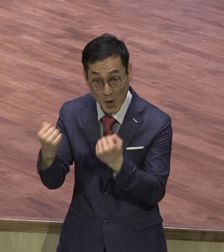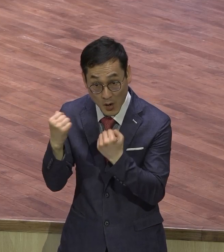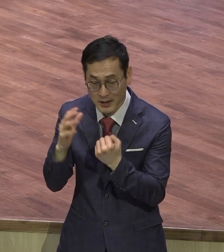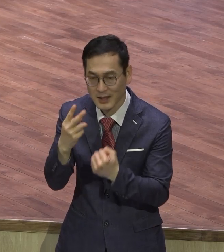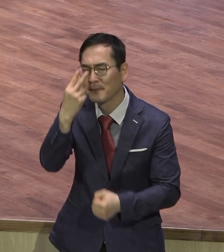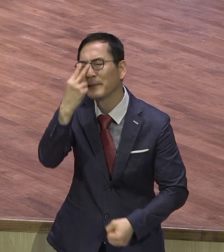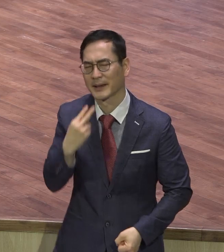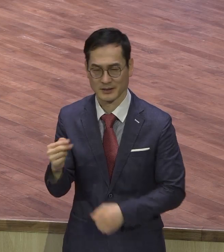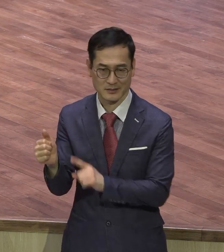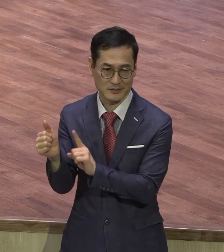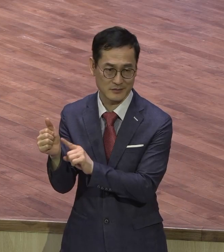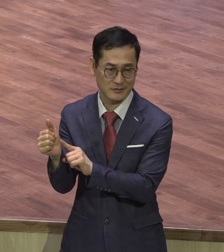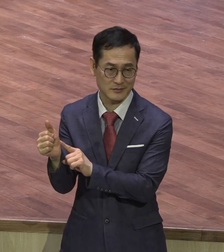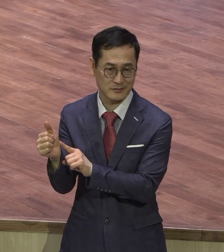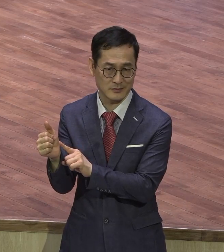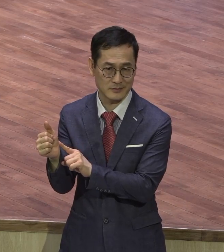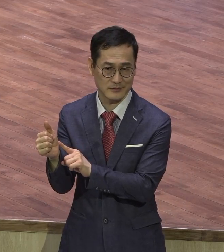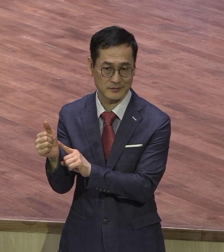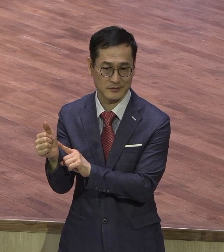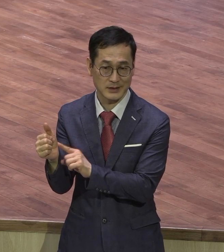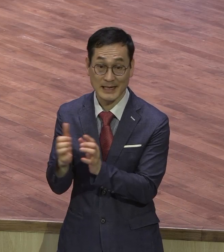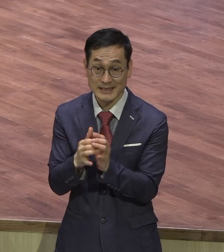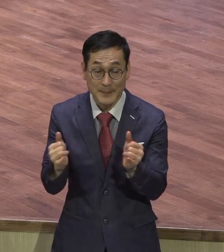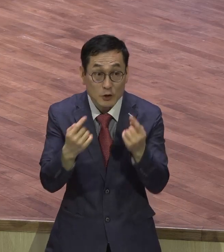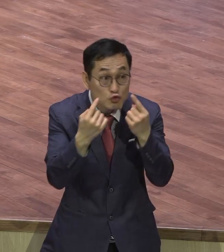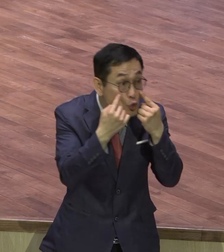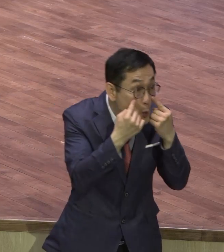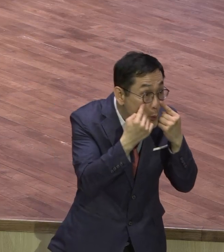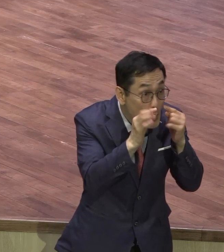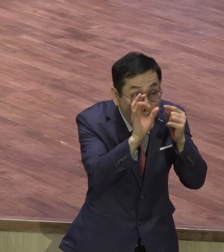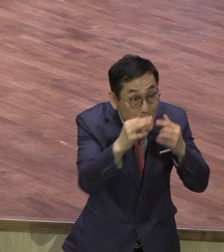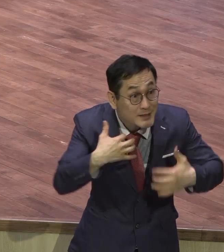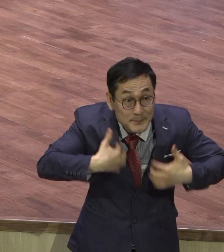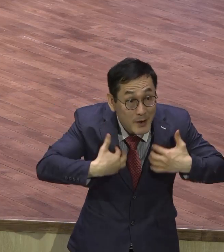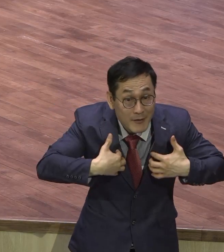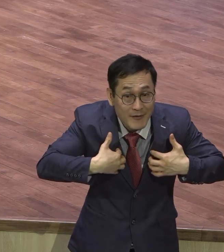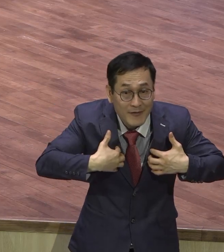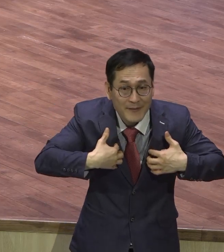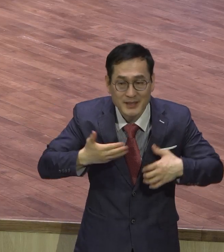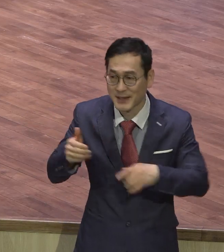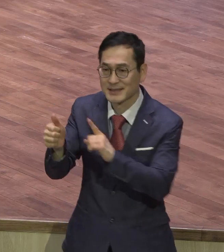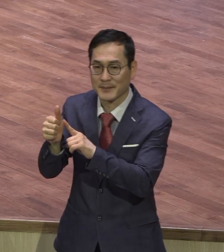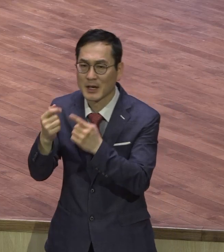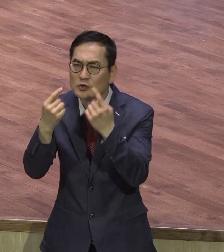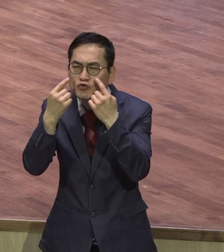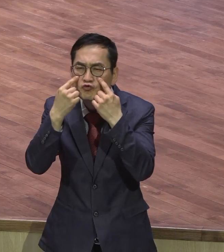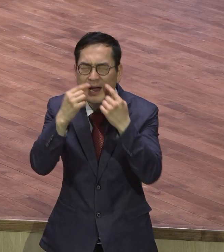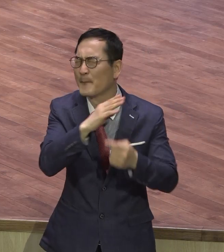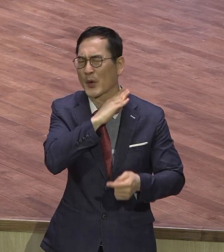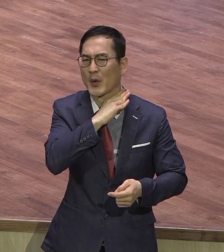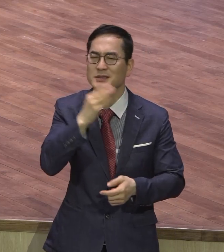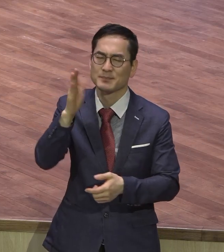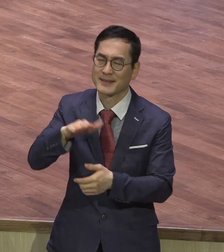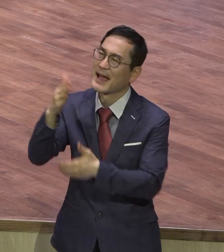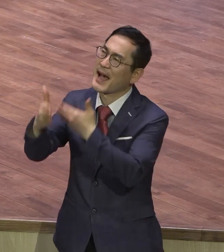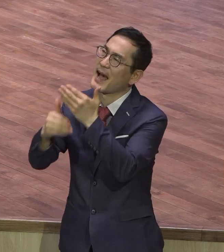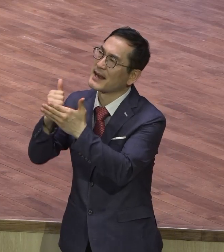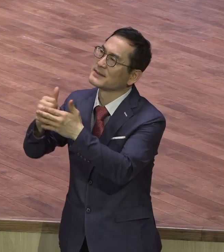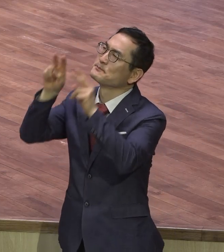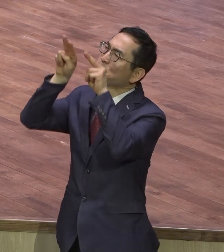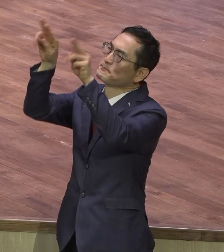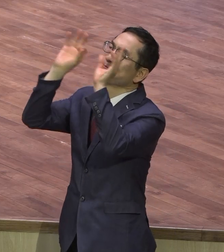사람들은 눈으로 보는 세상 것으로 기뻐라 하지만 그러나 월포드 목사님은 하나님 앞에 보이는